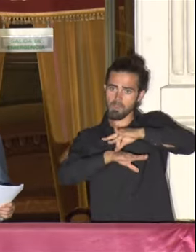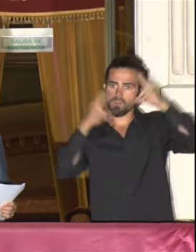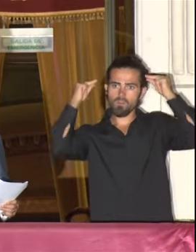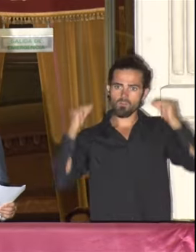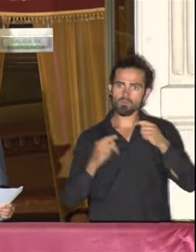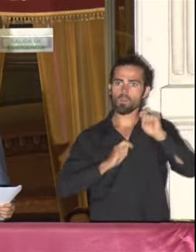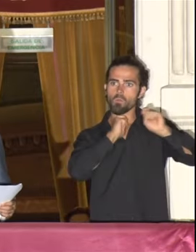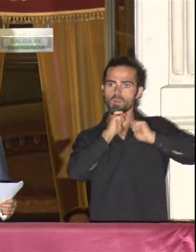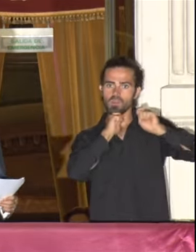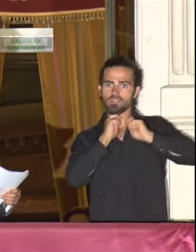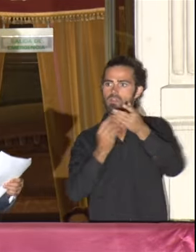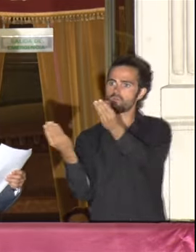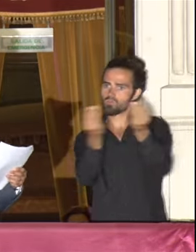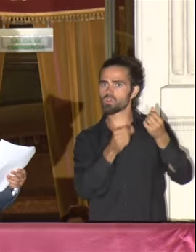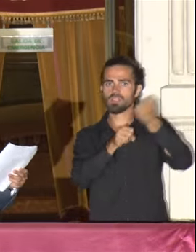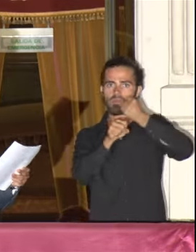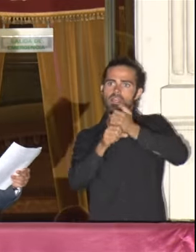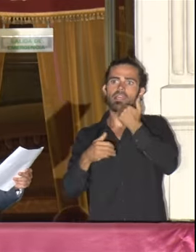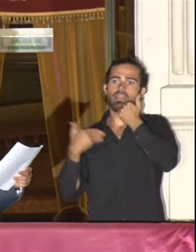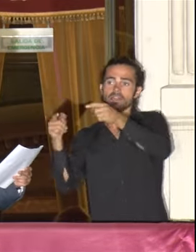que nosotros disfrutemos de la feria. Gracias.